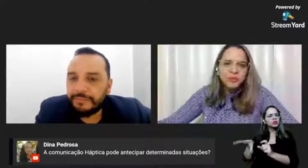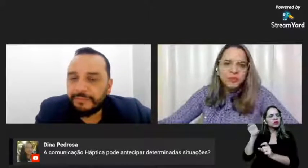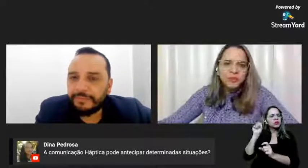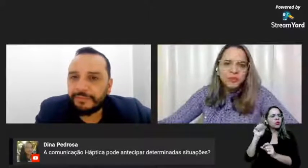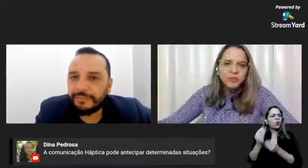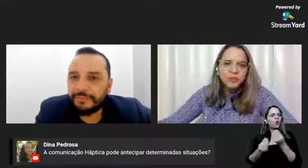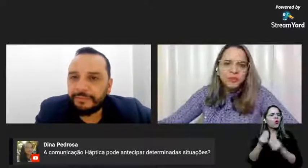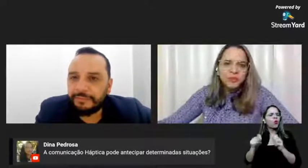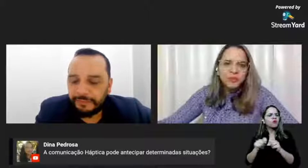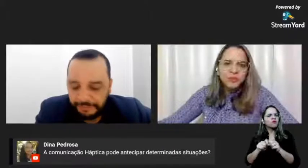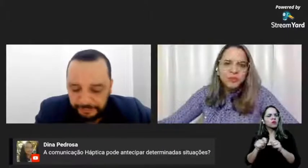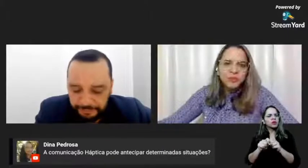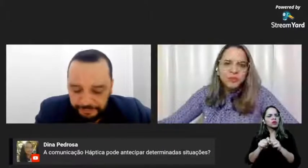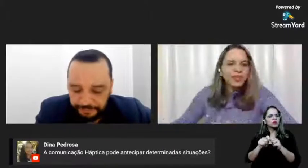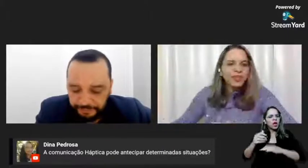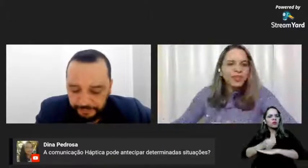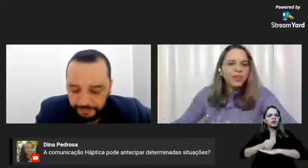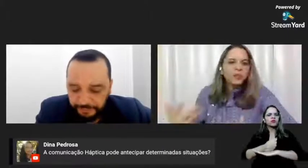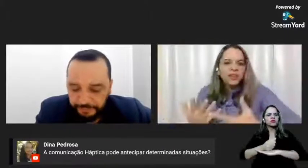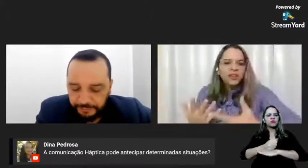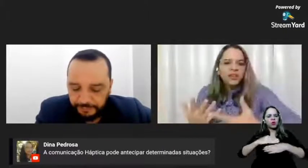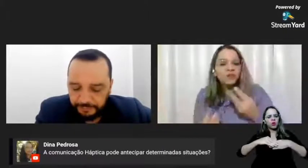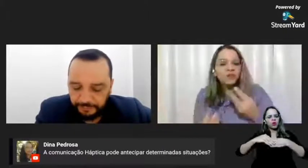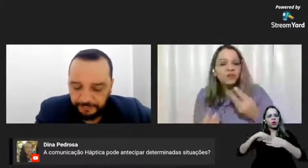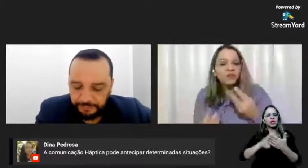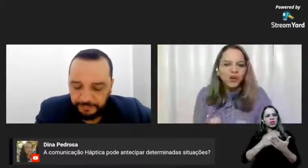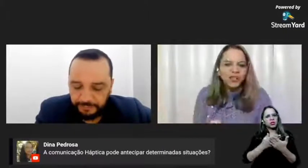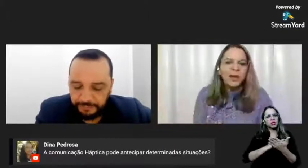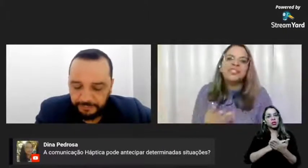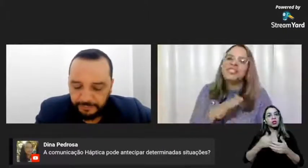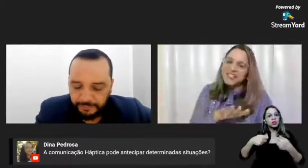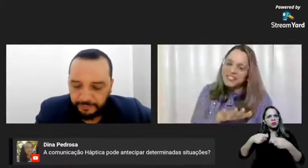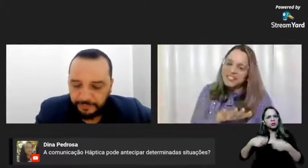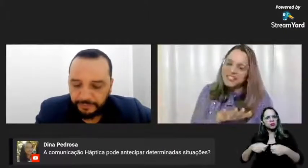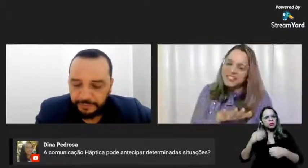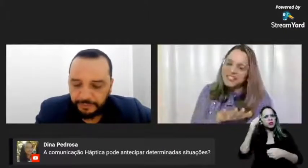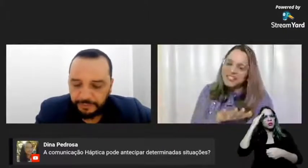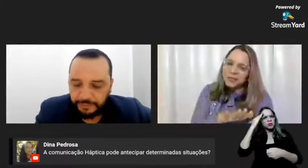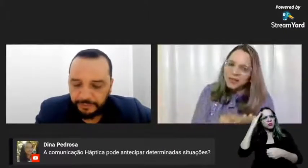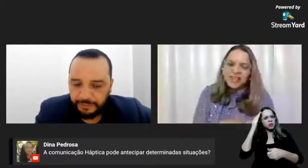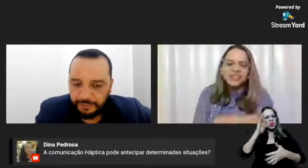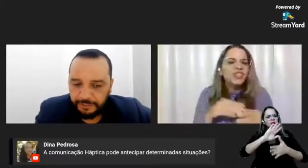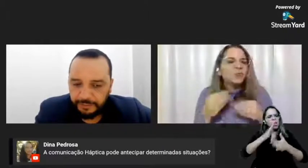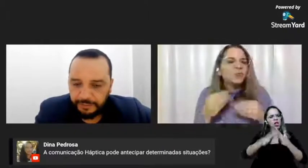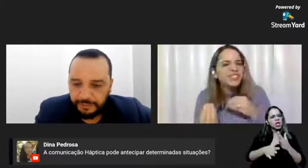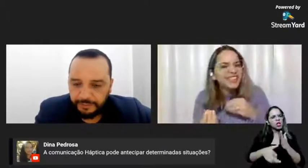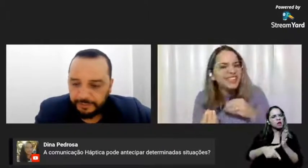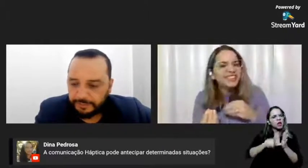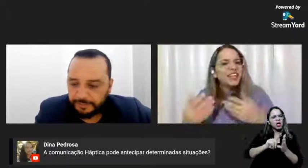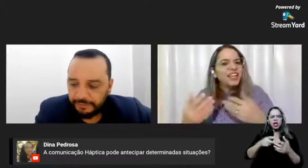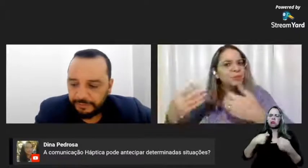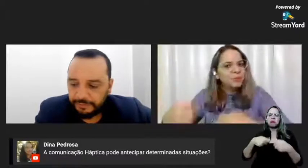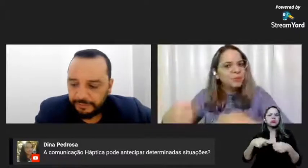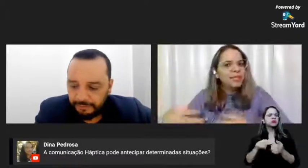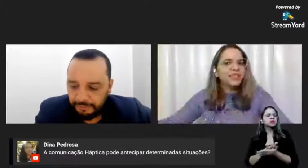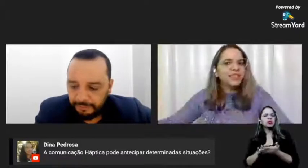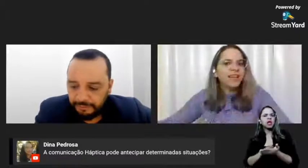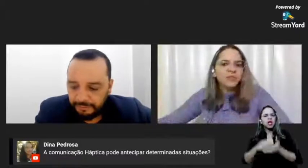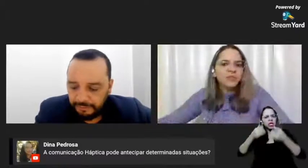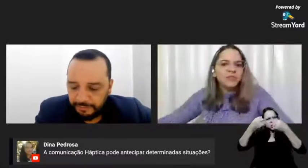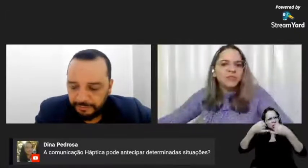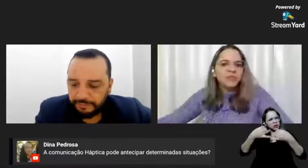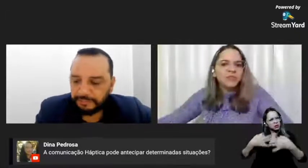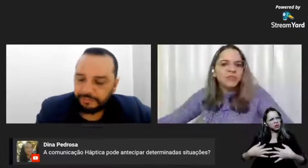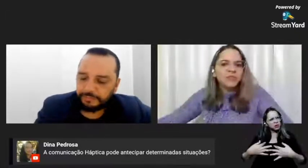guia intérprete? Como é que funciona? Precisa saber Libras antes? Não precisa? Explica para quem está